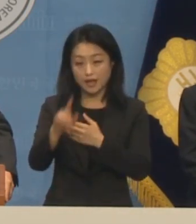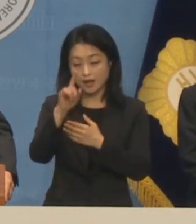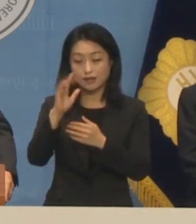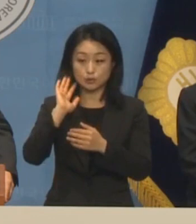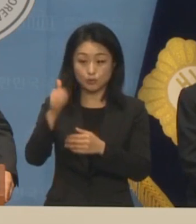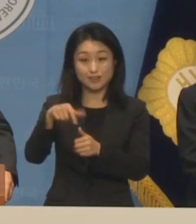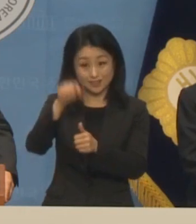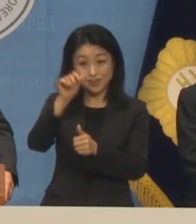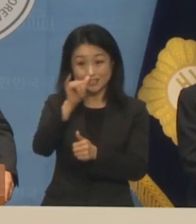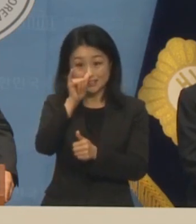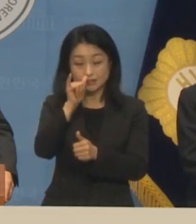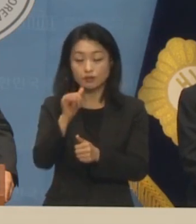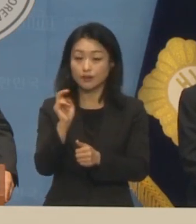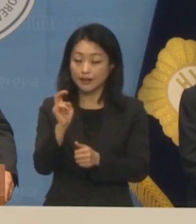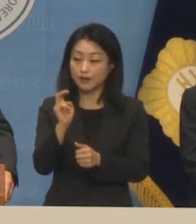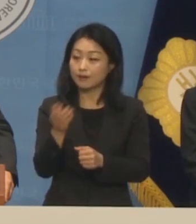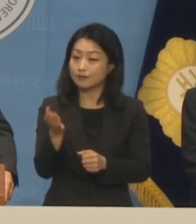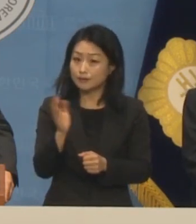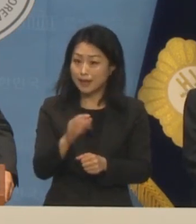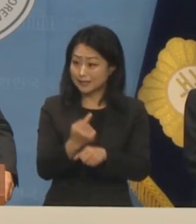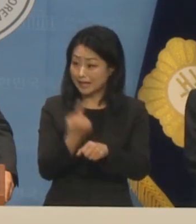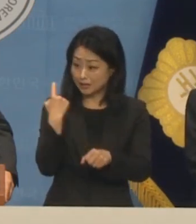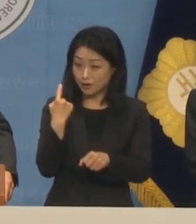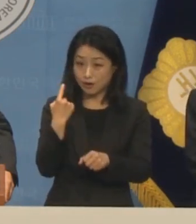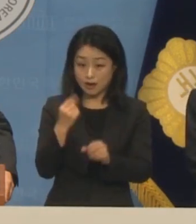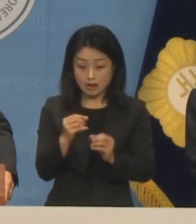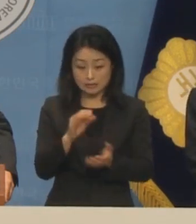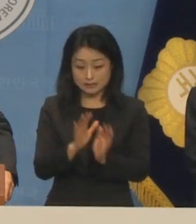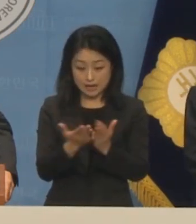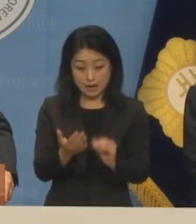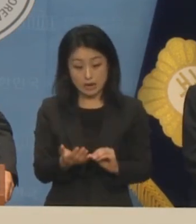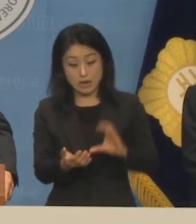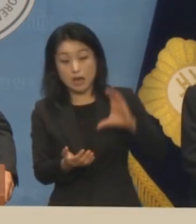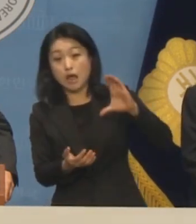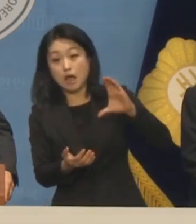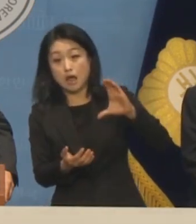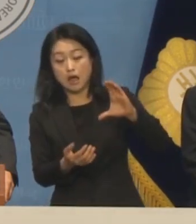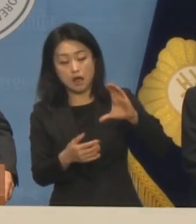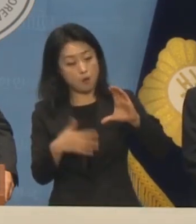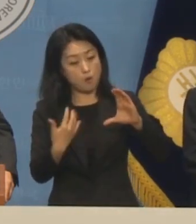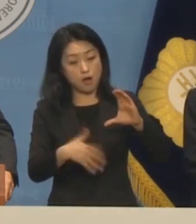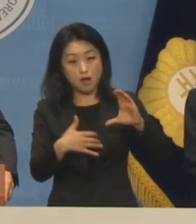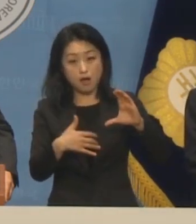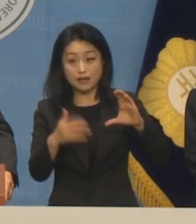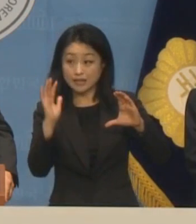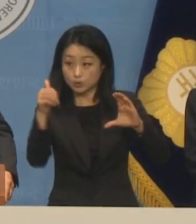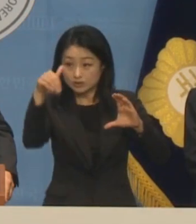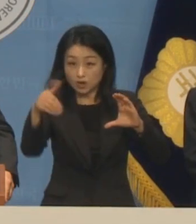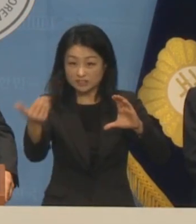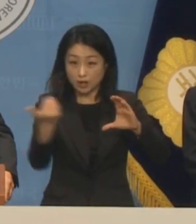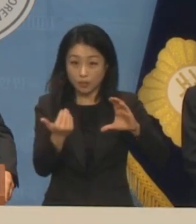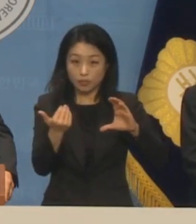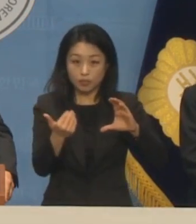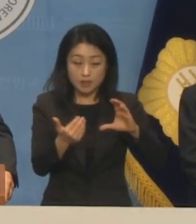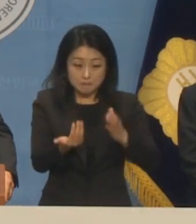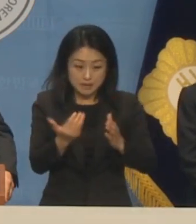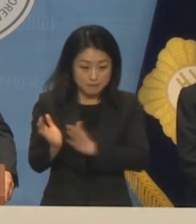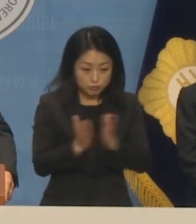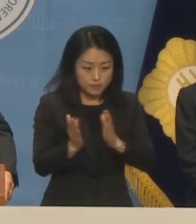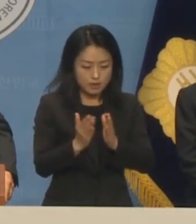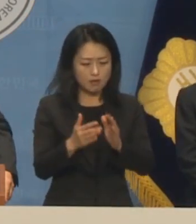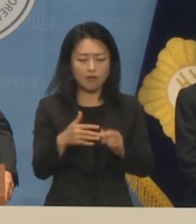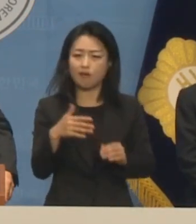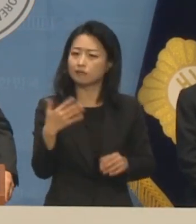있습니다만은 만들어진 게 작년이라는 점을 생각하면 1년 이상 앞두고 이런 작업을 했다는 것들이 놀랍기도